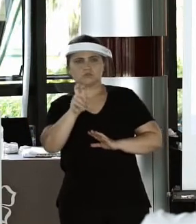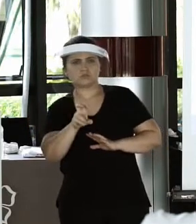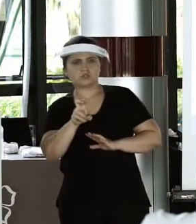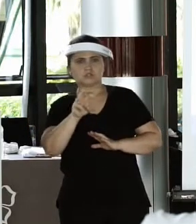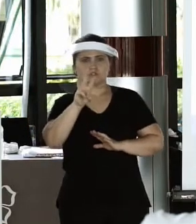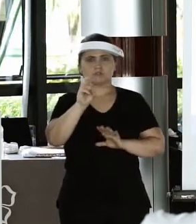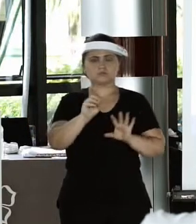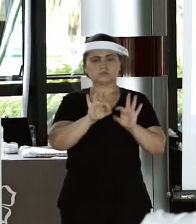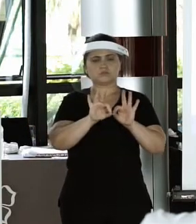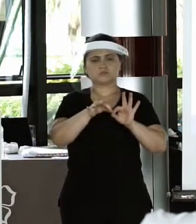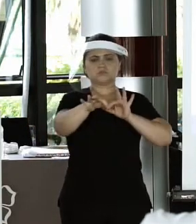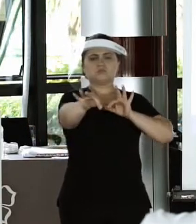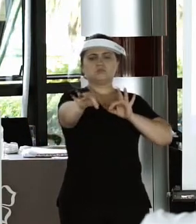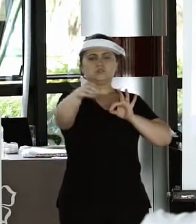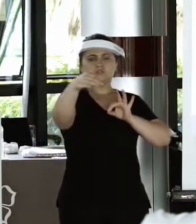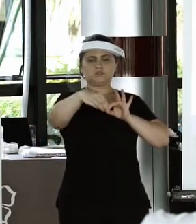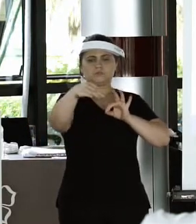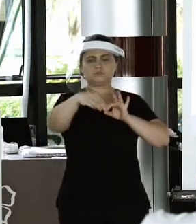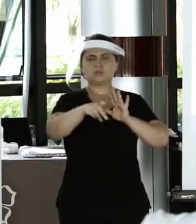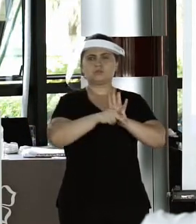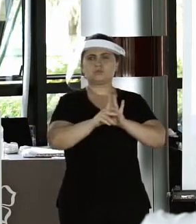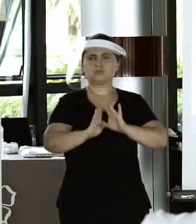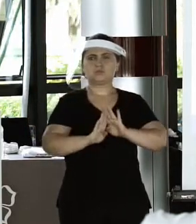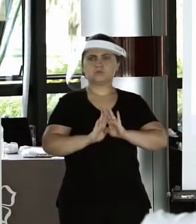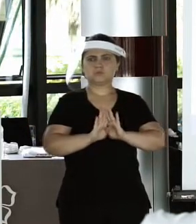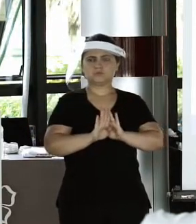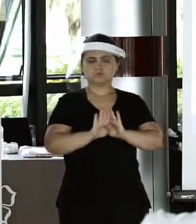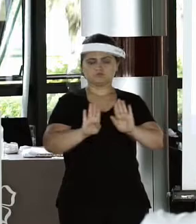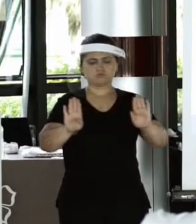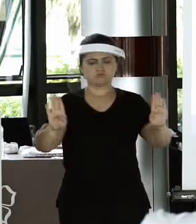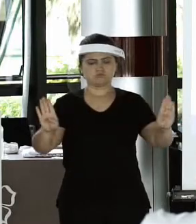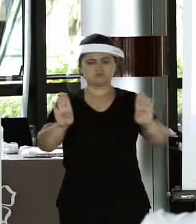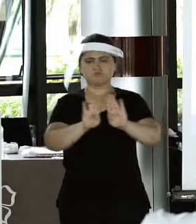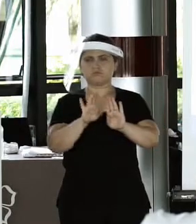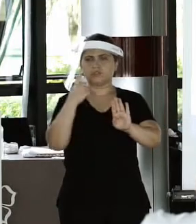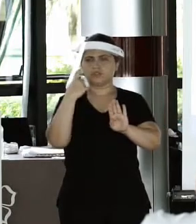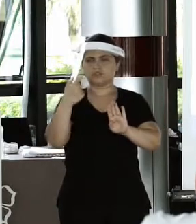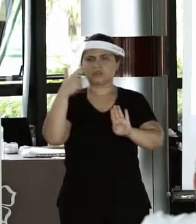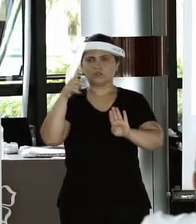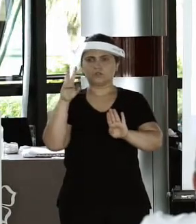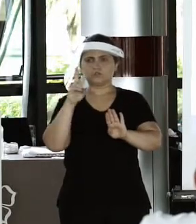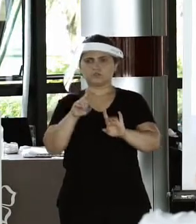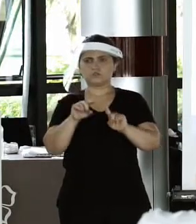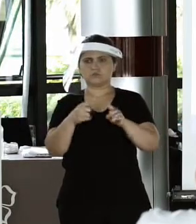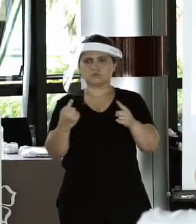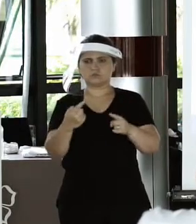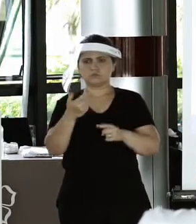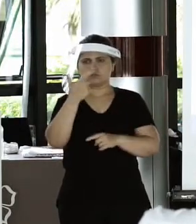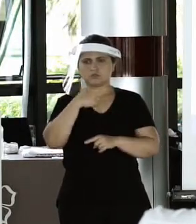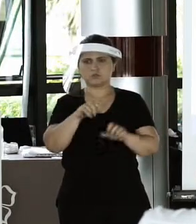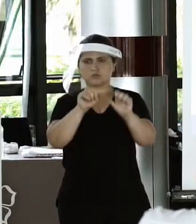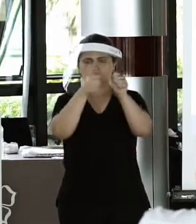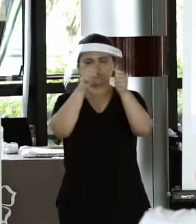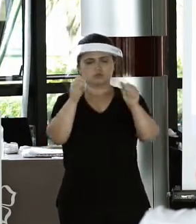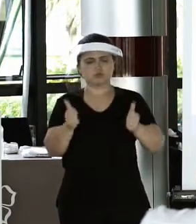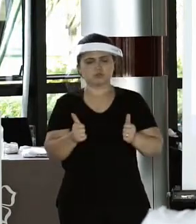25, 30 metros da fachada. Interessante isso, né? Eu não estou conseguindo ver, mas essa aqui não é a